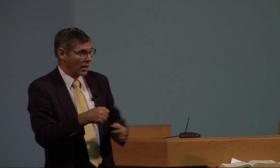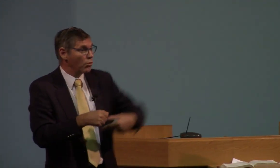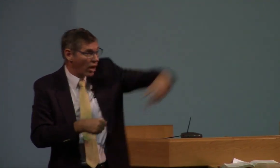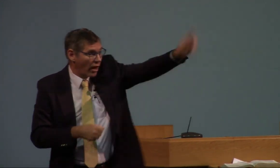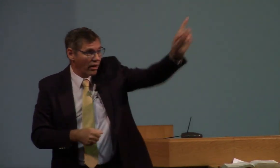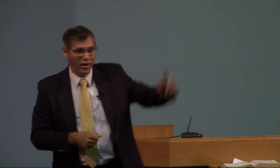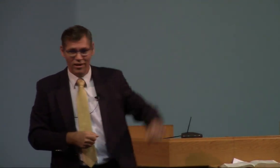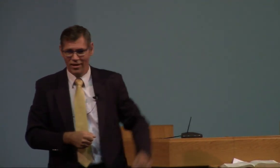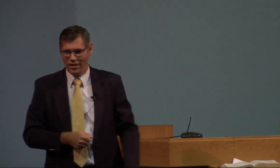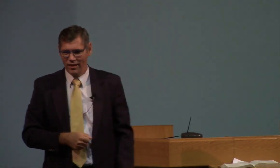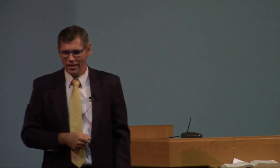gaan.